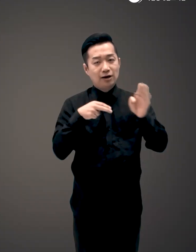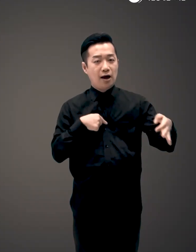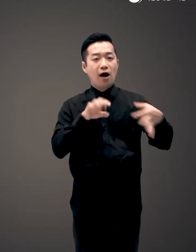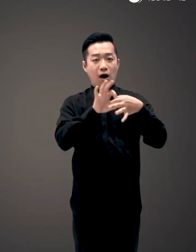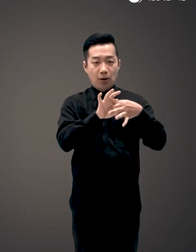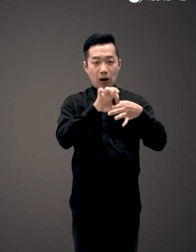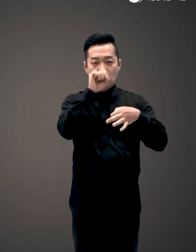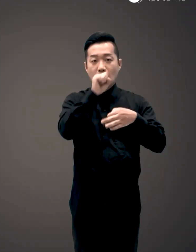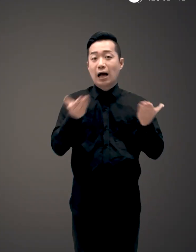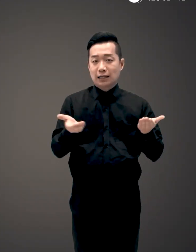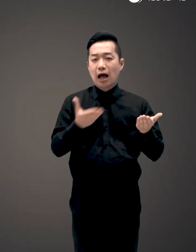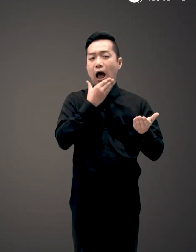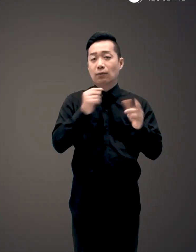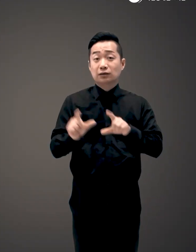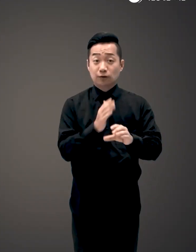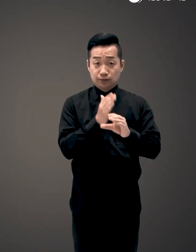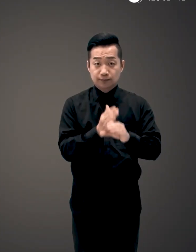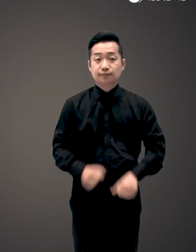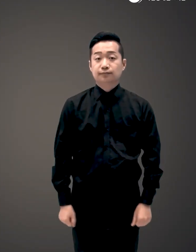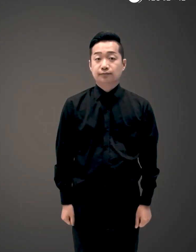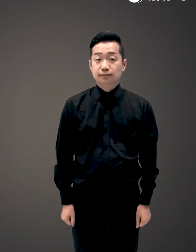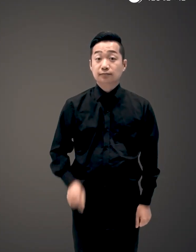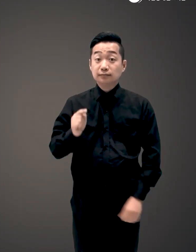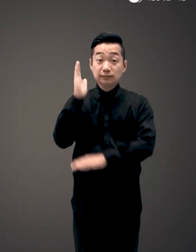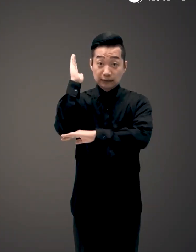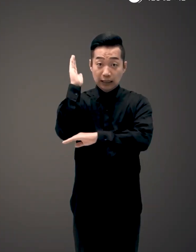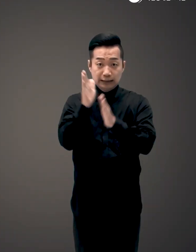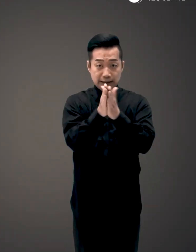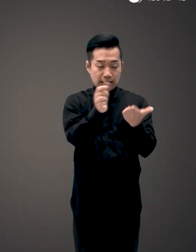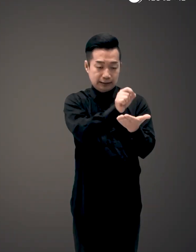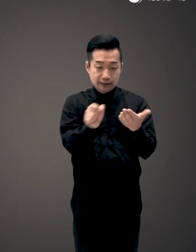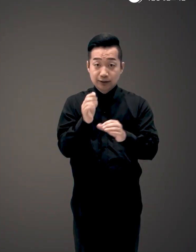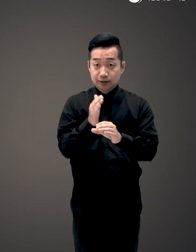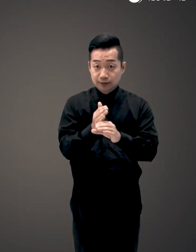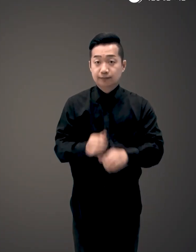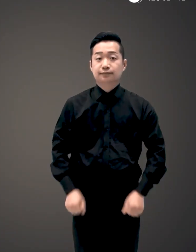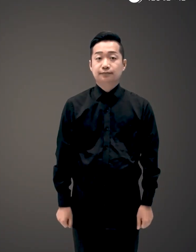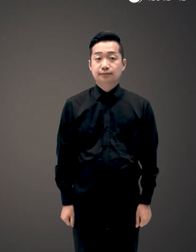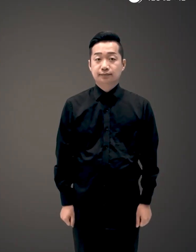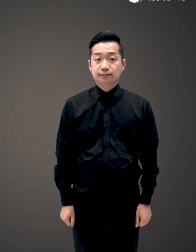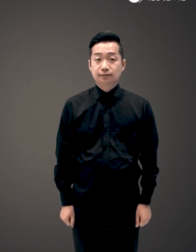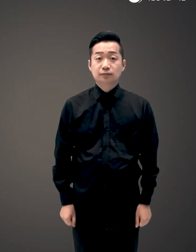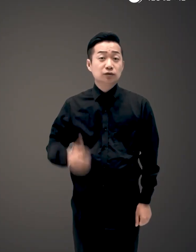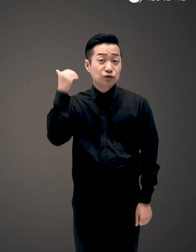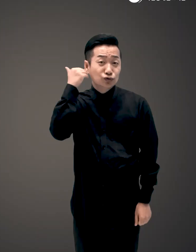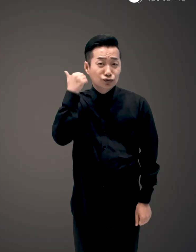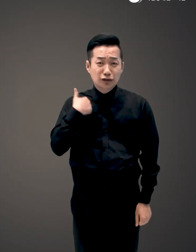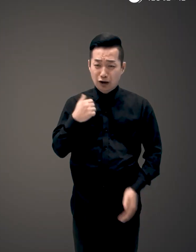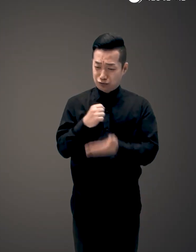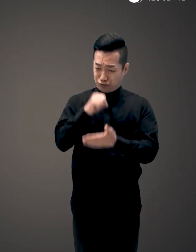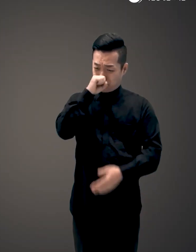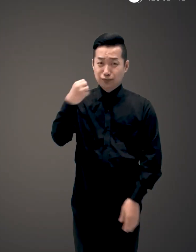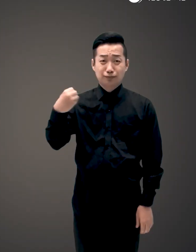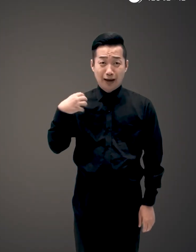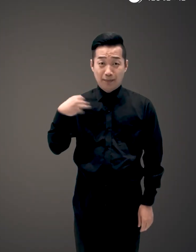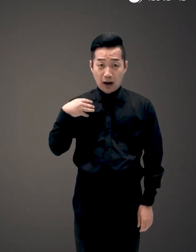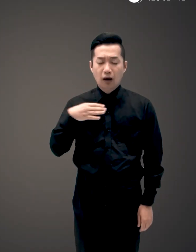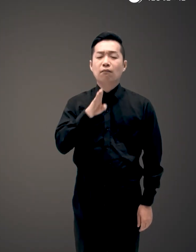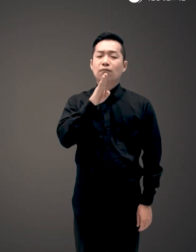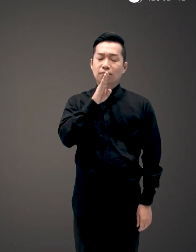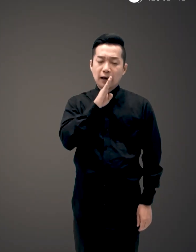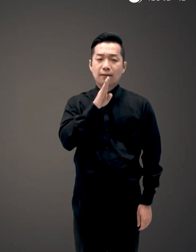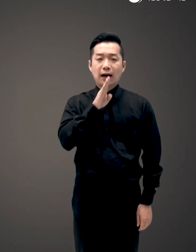협업하며 좋아하는 일로 행복하게 일하는 사람이 된 것이다. 그리고 이 이야기를 책으로 써내려가고 있다. 누군가는 내게 운이 좋았다고